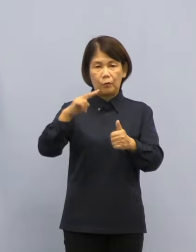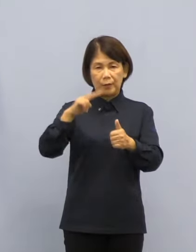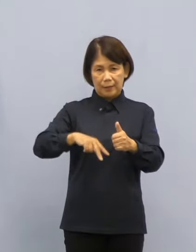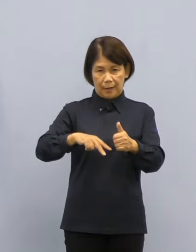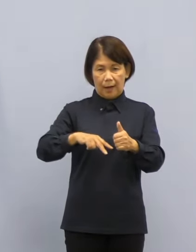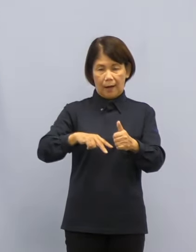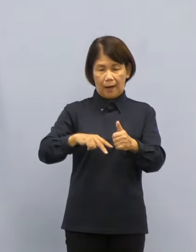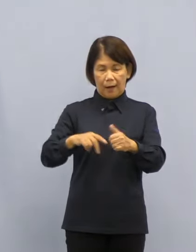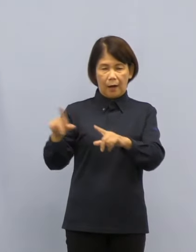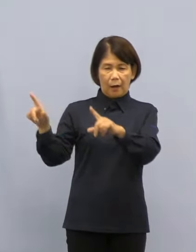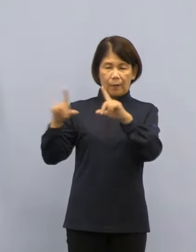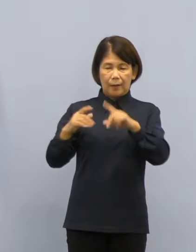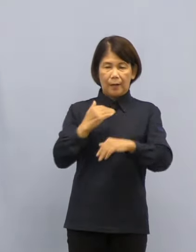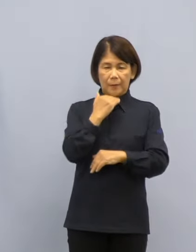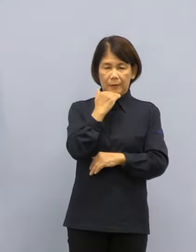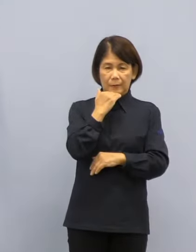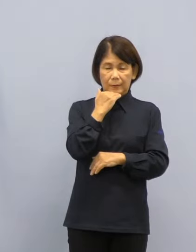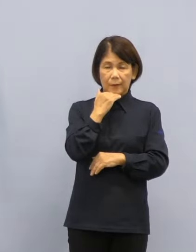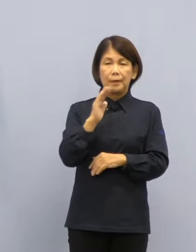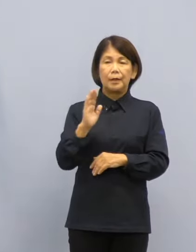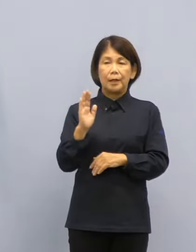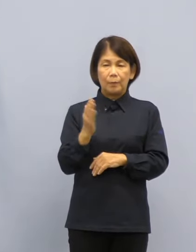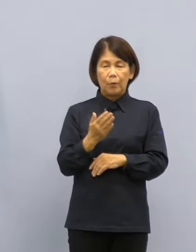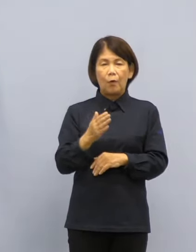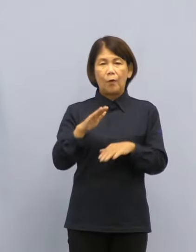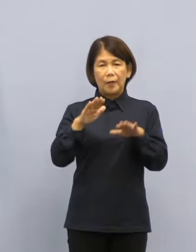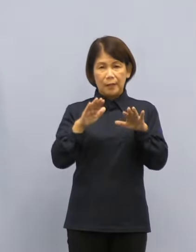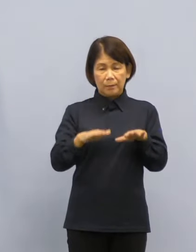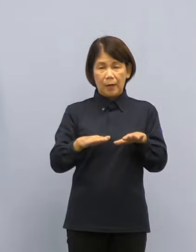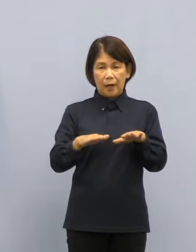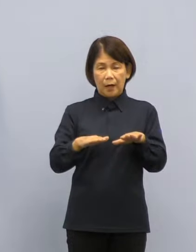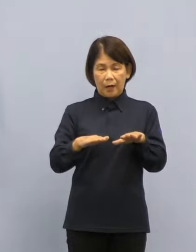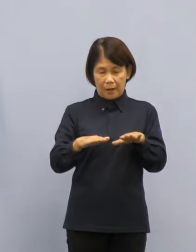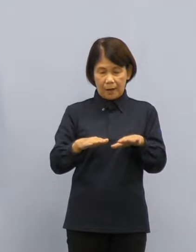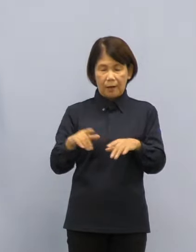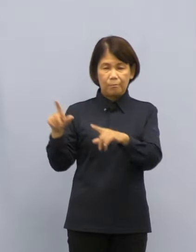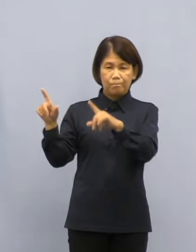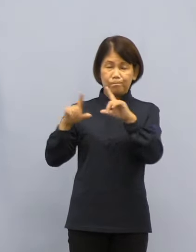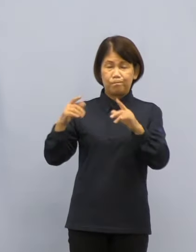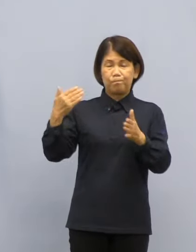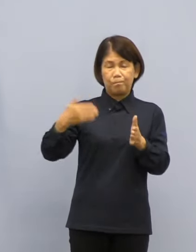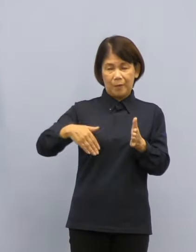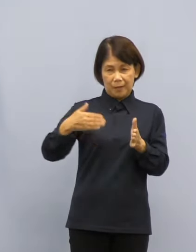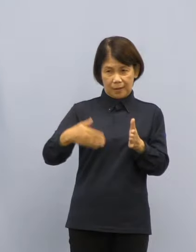ますけれども、今のところ特段お話しできる進展があるわけではございません。はい、